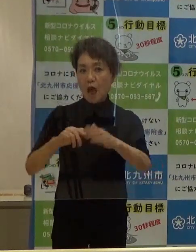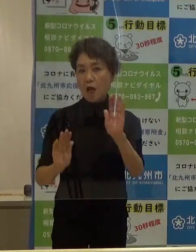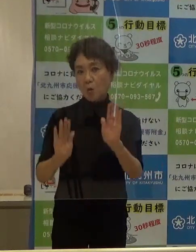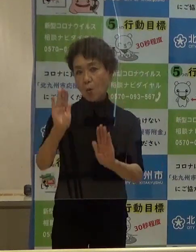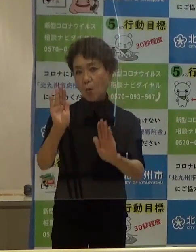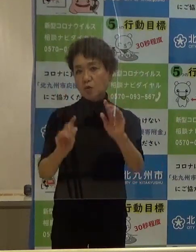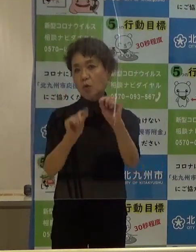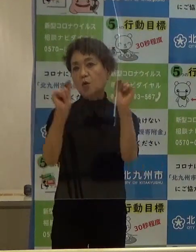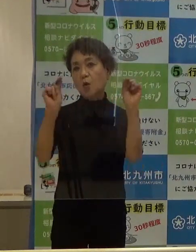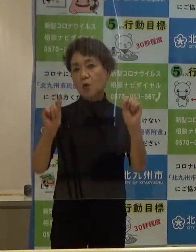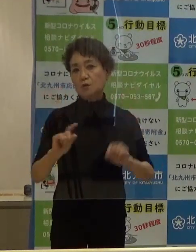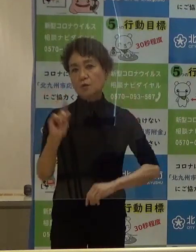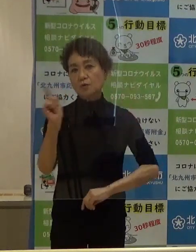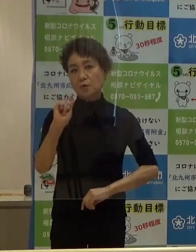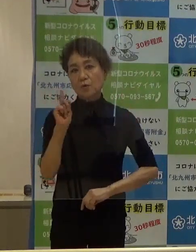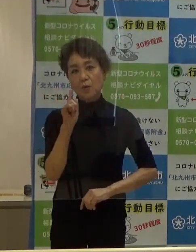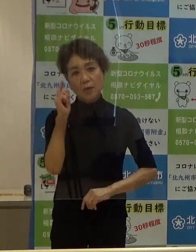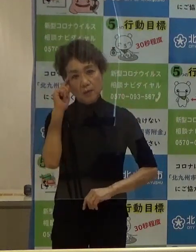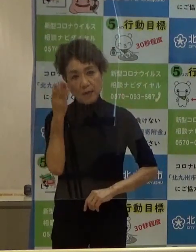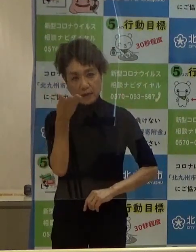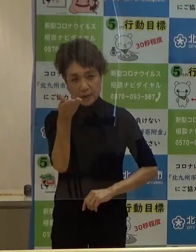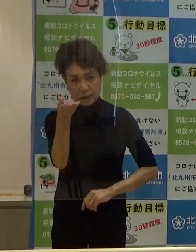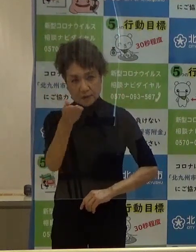てどのように見ていらっしゃいますか。